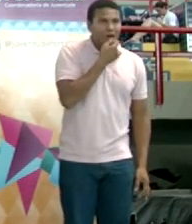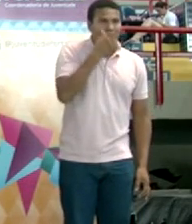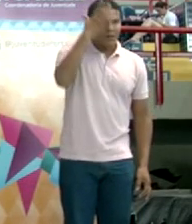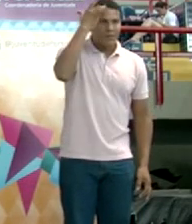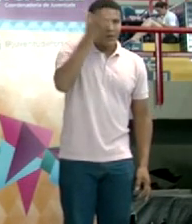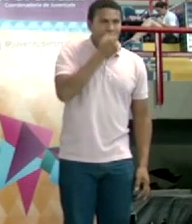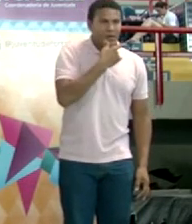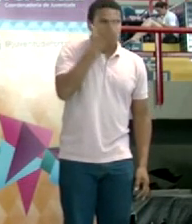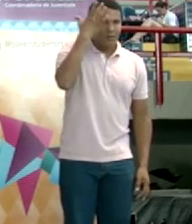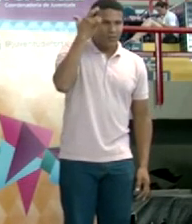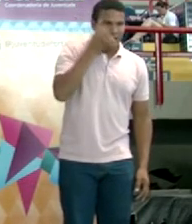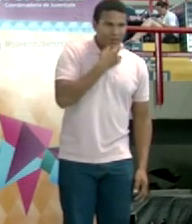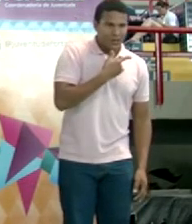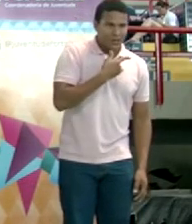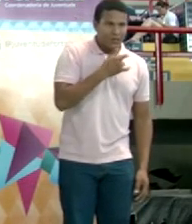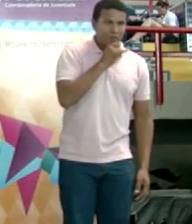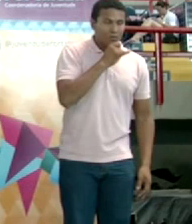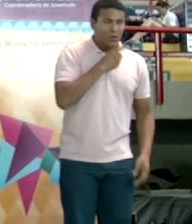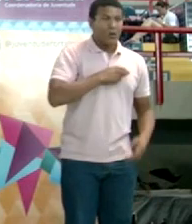pílula do dia seguinte.